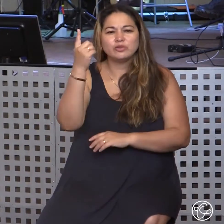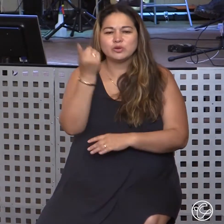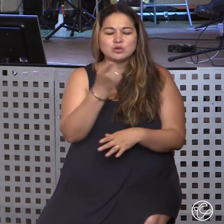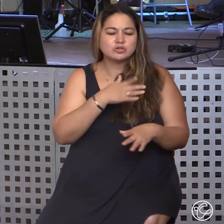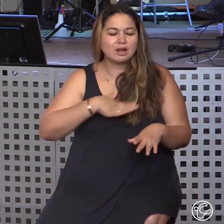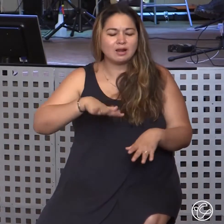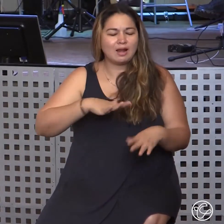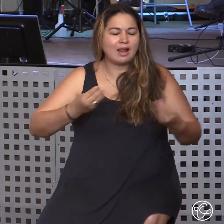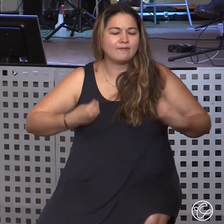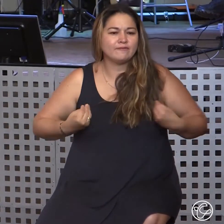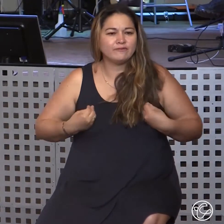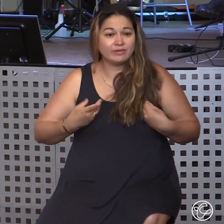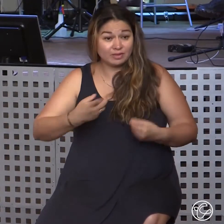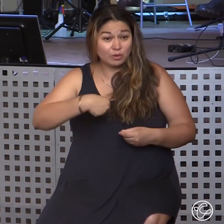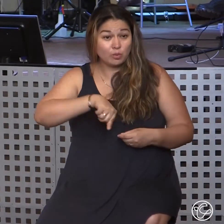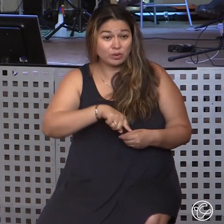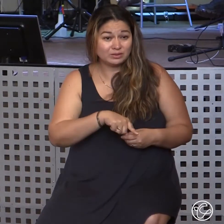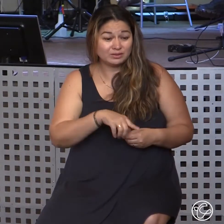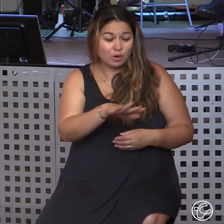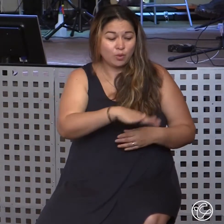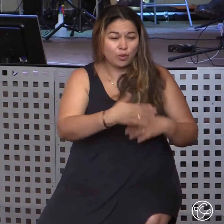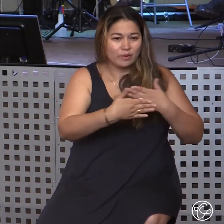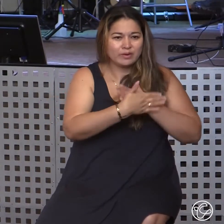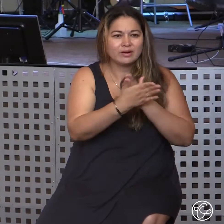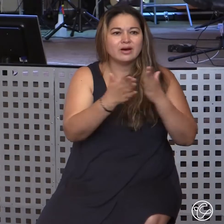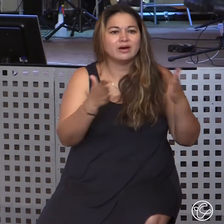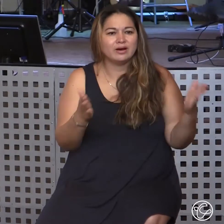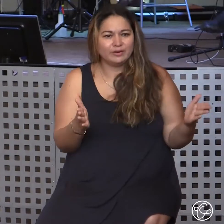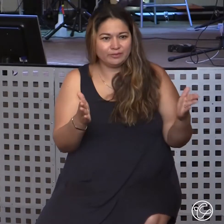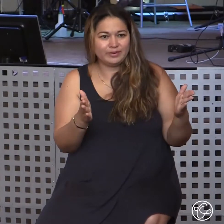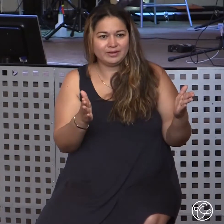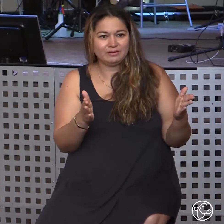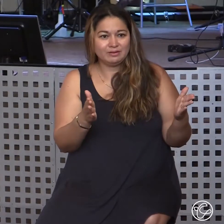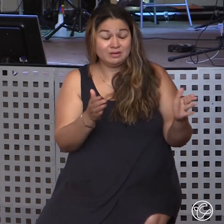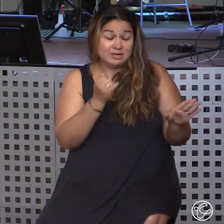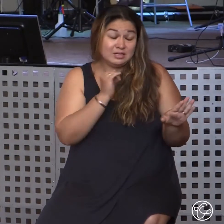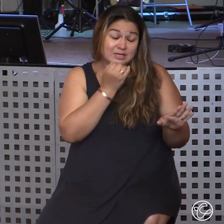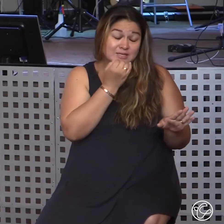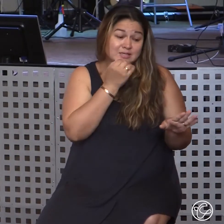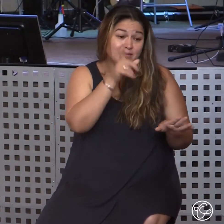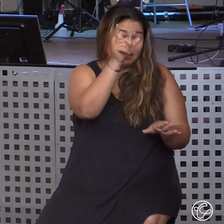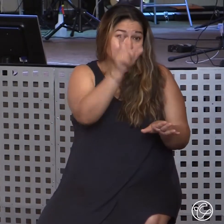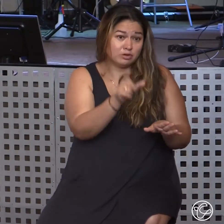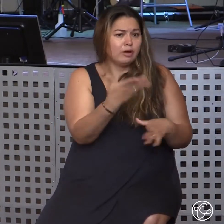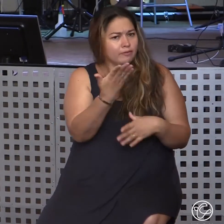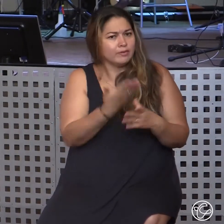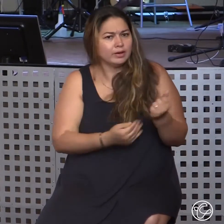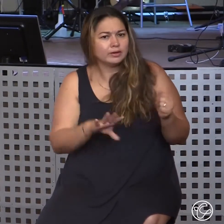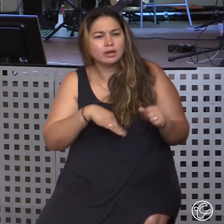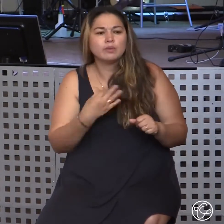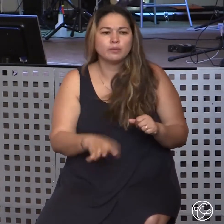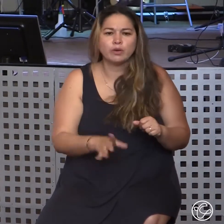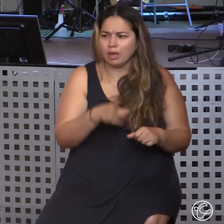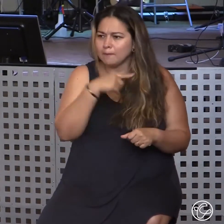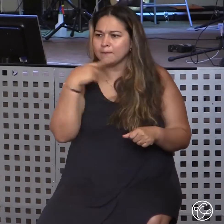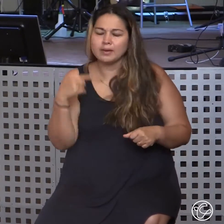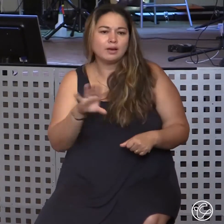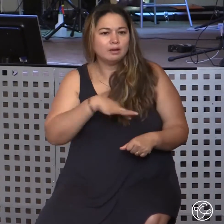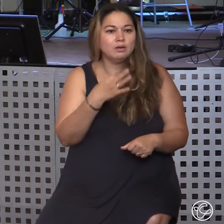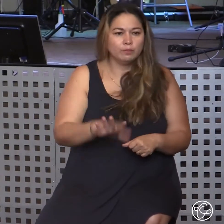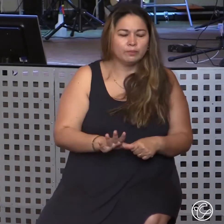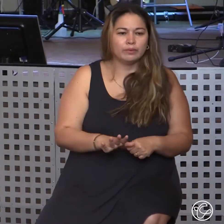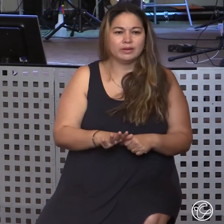en su vida y aunque Él humanamente falla, mete la pata, peca y 20.000